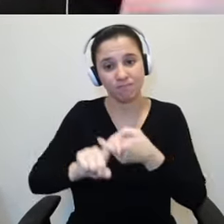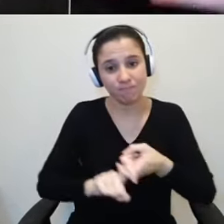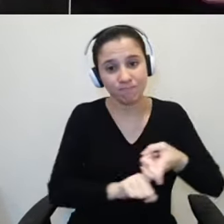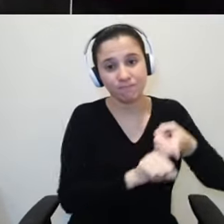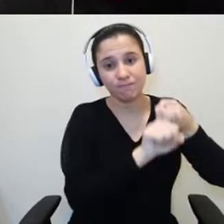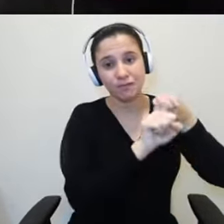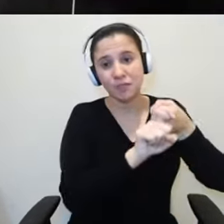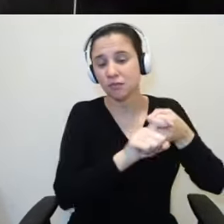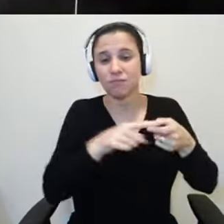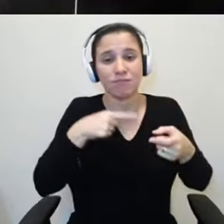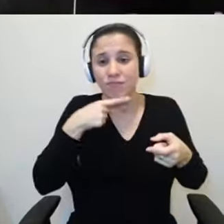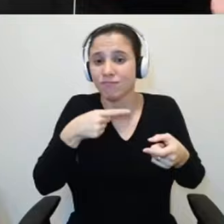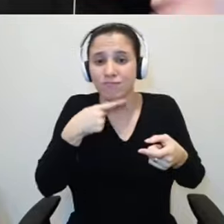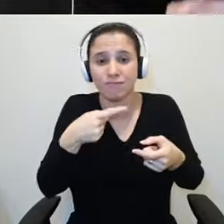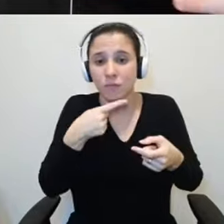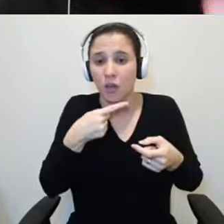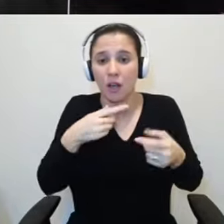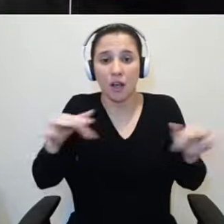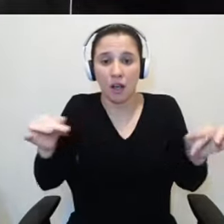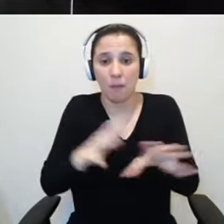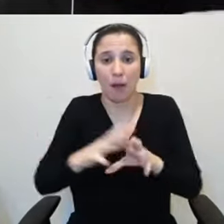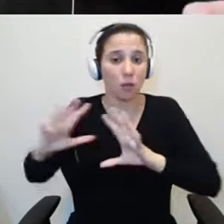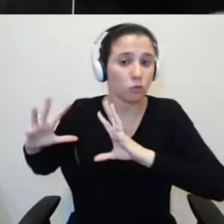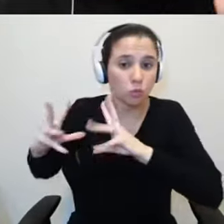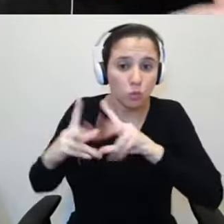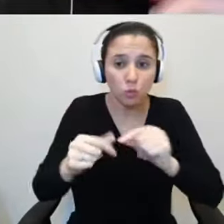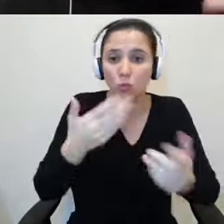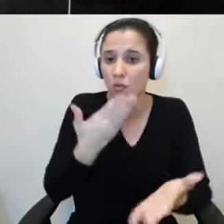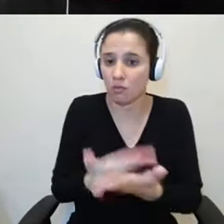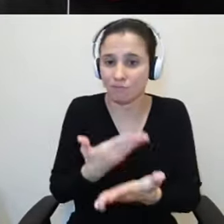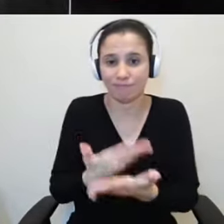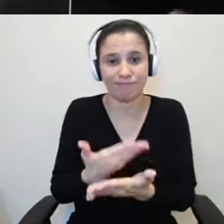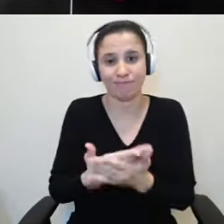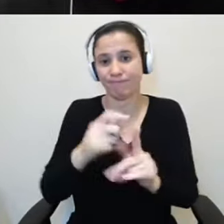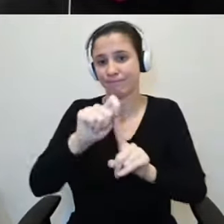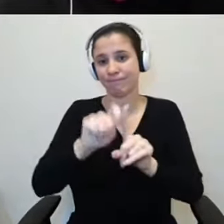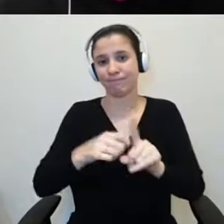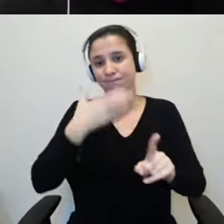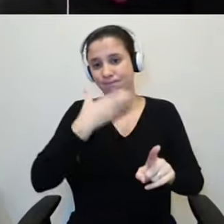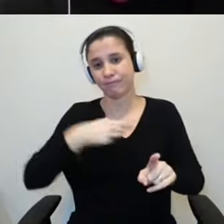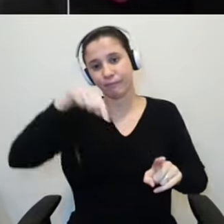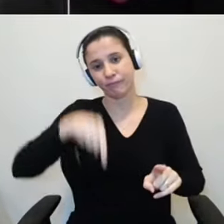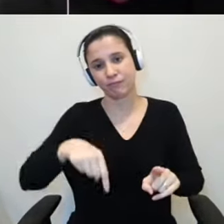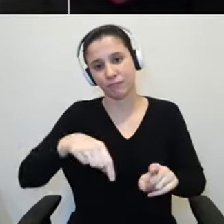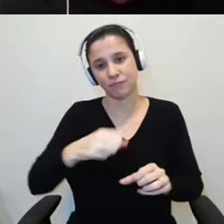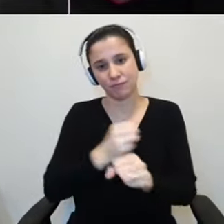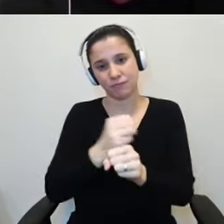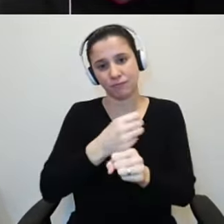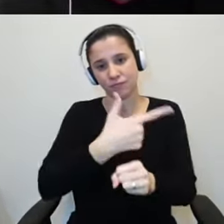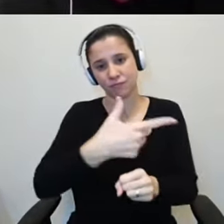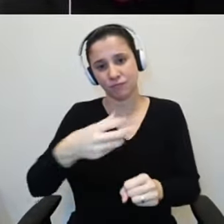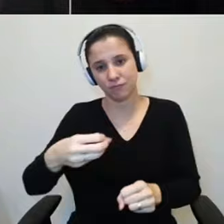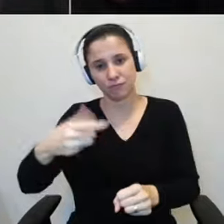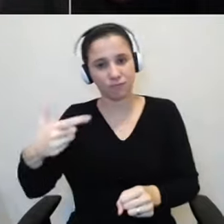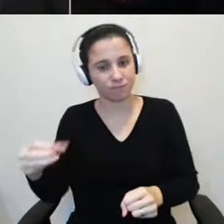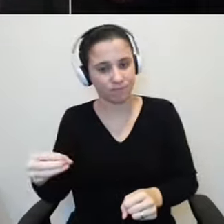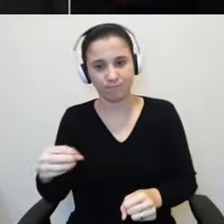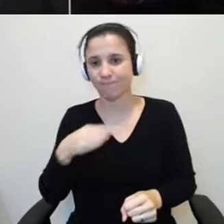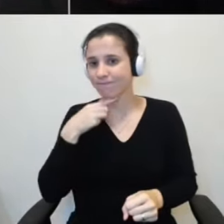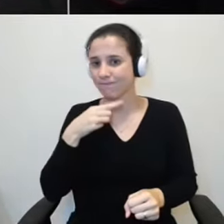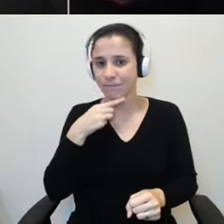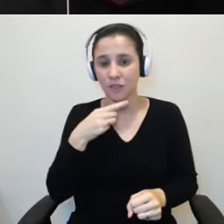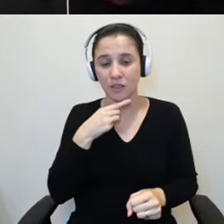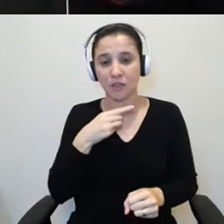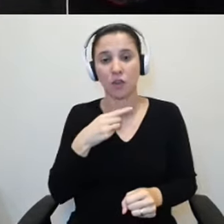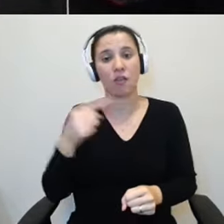nossa previsão, que está fluindo e tudo mais, para a gente finalizar o segundo semestre de 2020 em